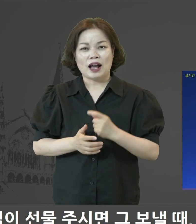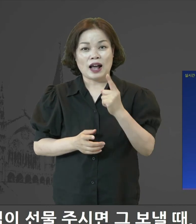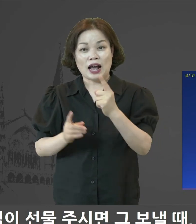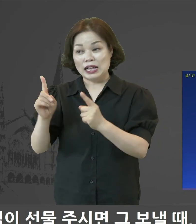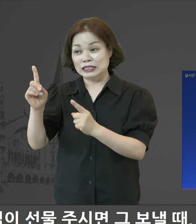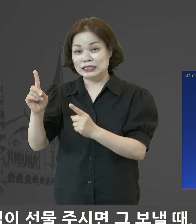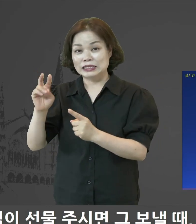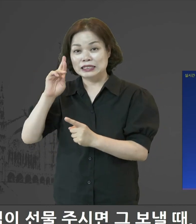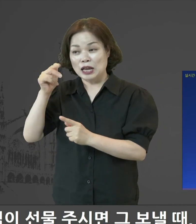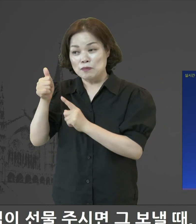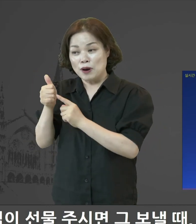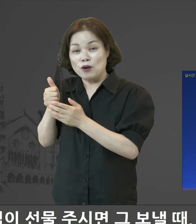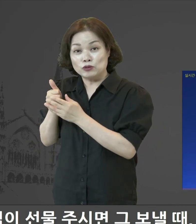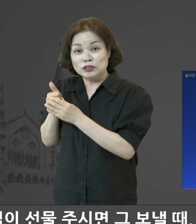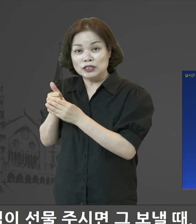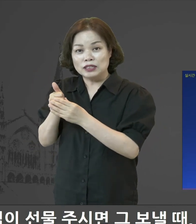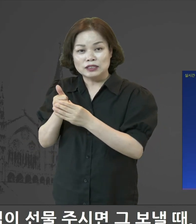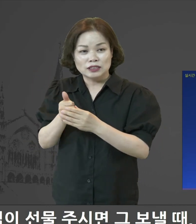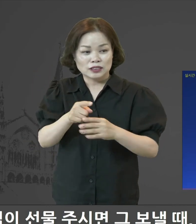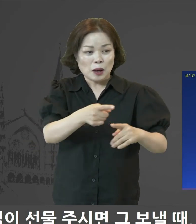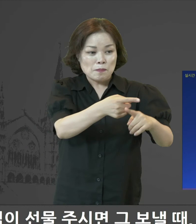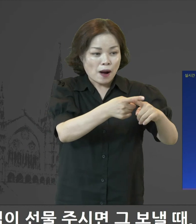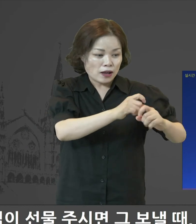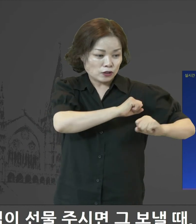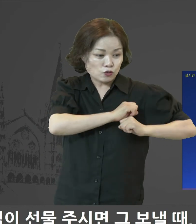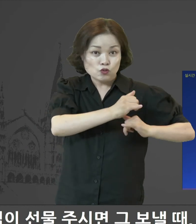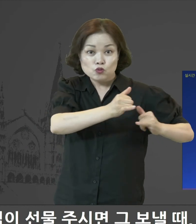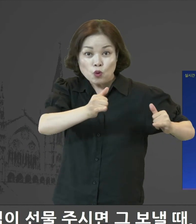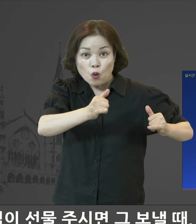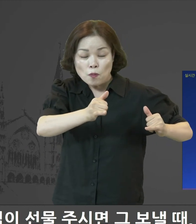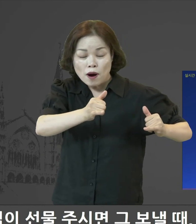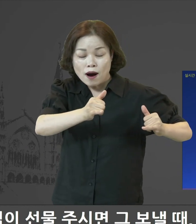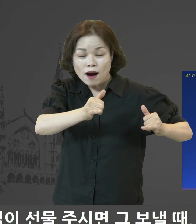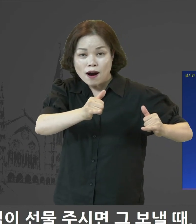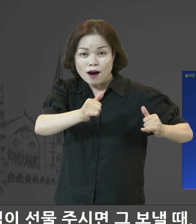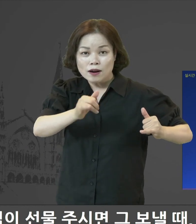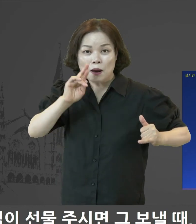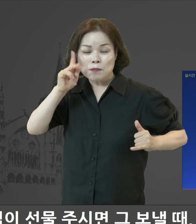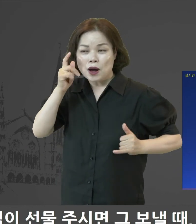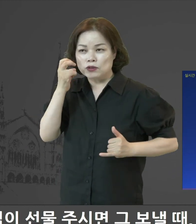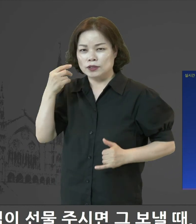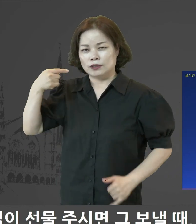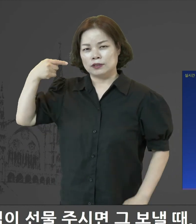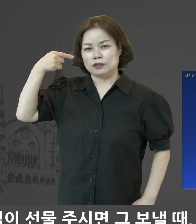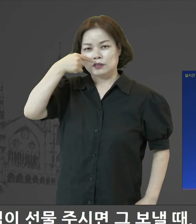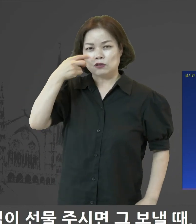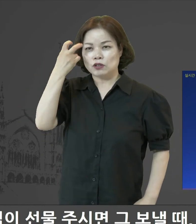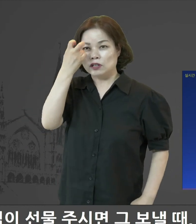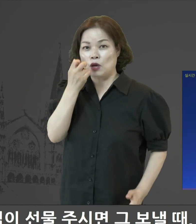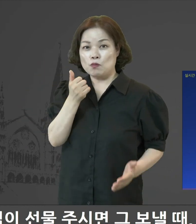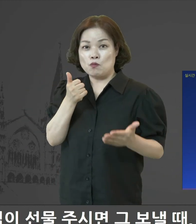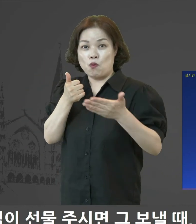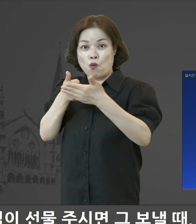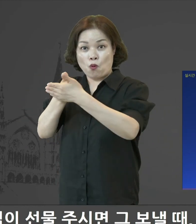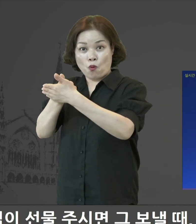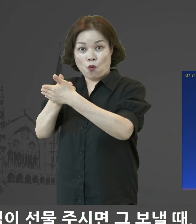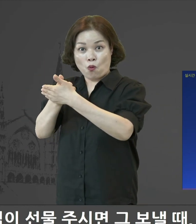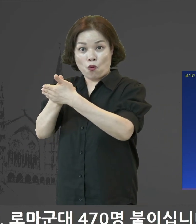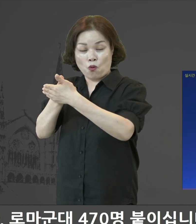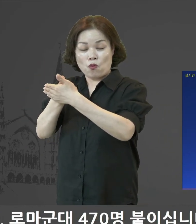이 연대 같은데 반을 동원해가지고 이 바울을 철저하게 보호하셔서 그렇게